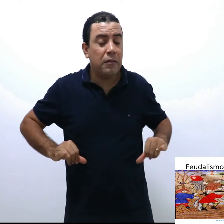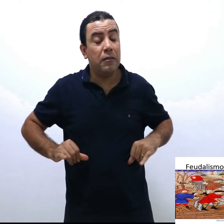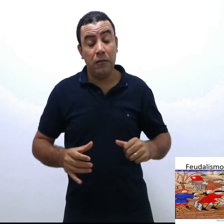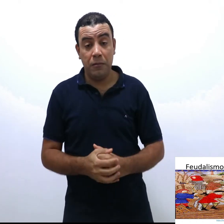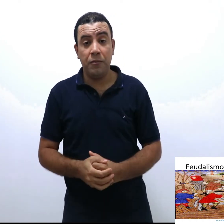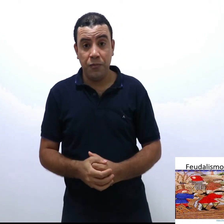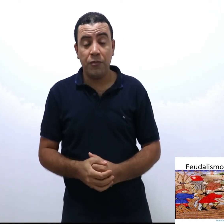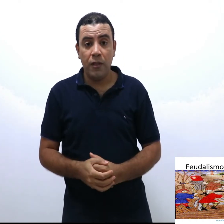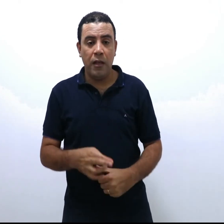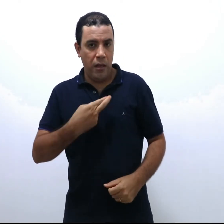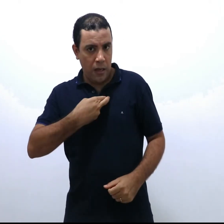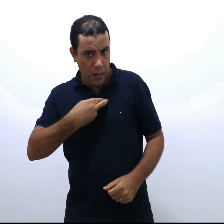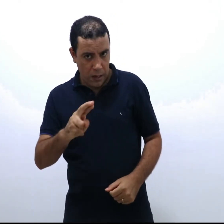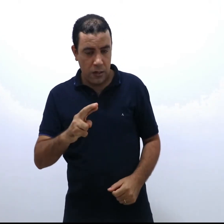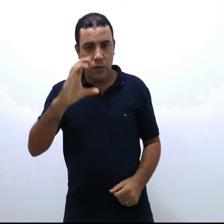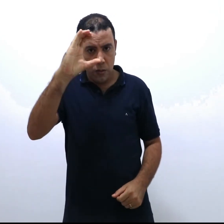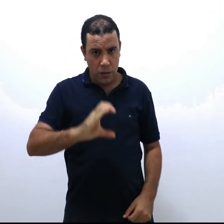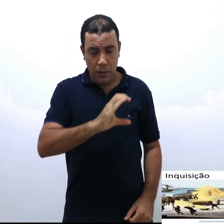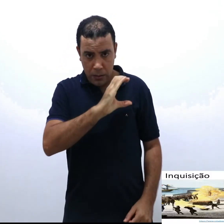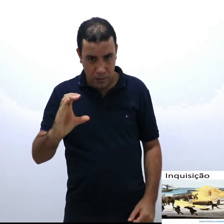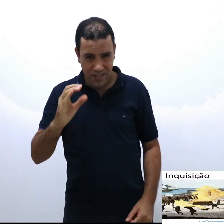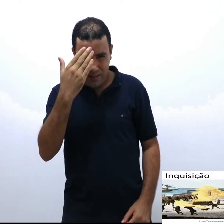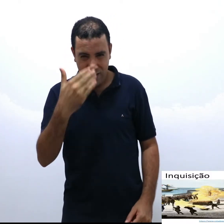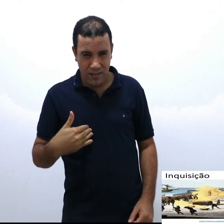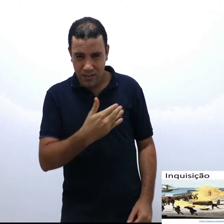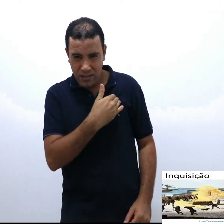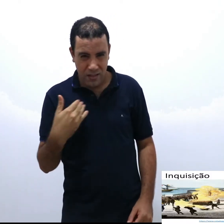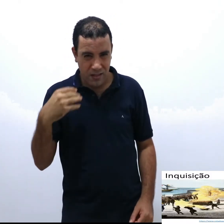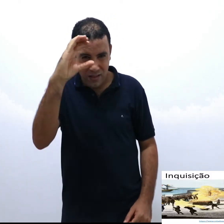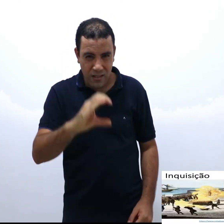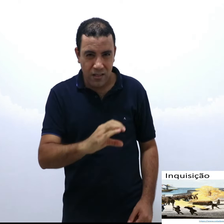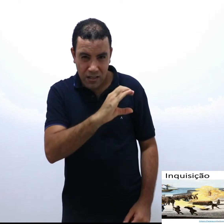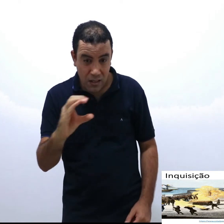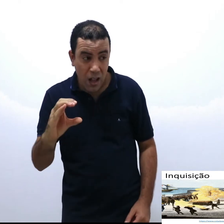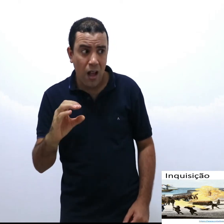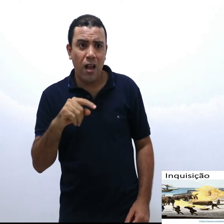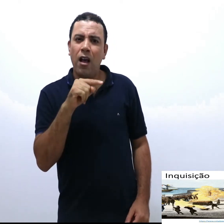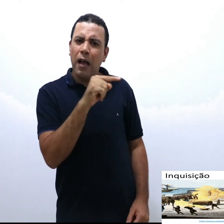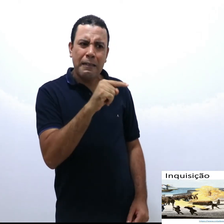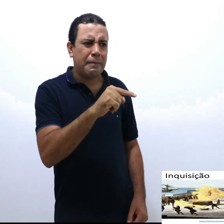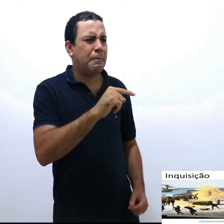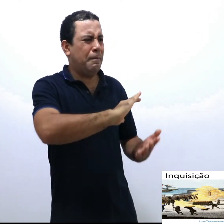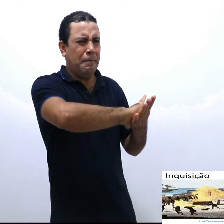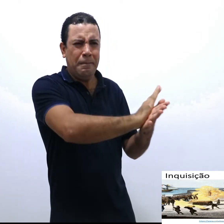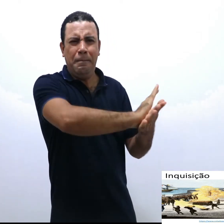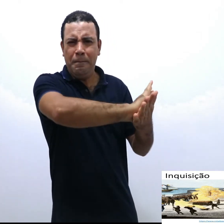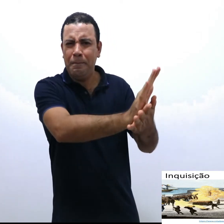fome. A religião predominante era a religião católica, aquela que se benze. Então, o